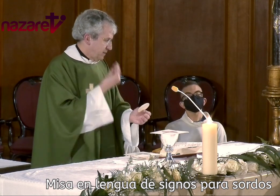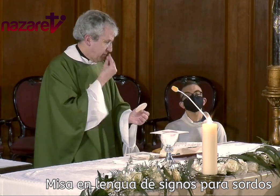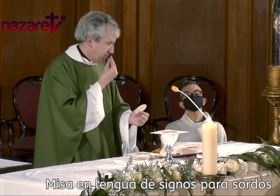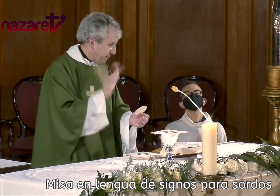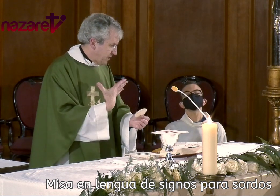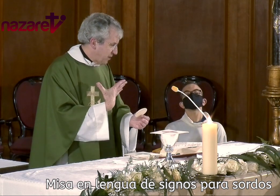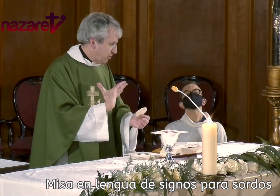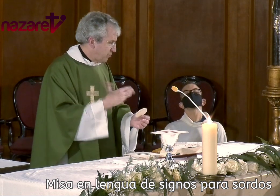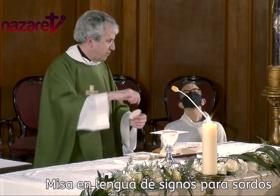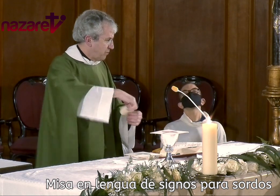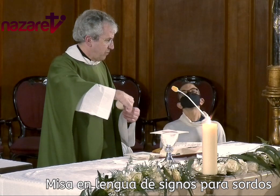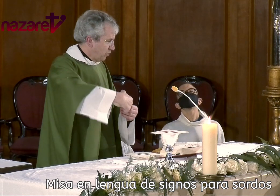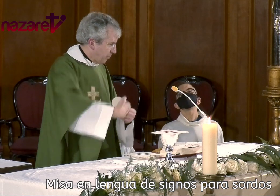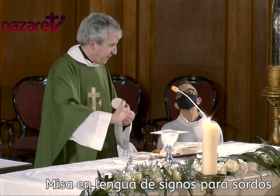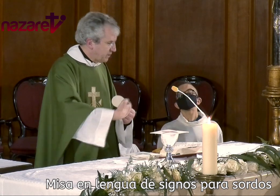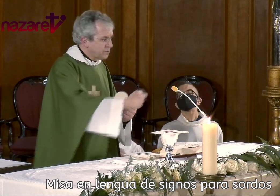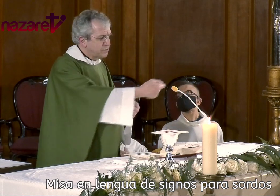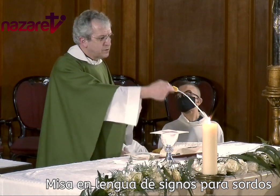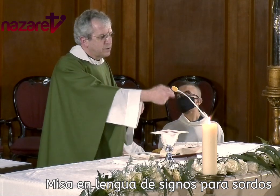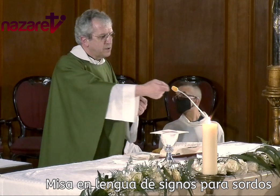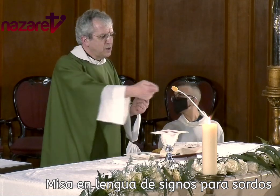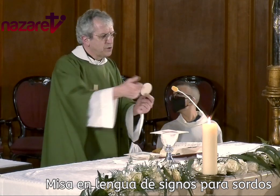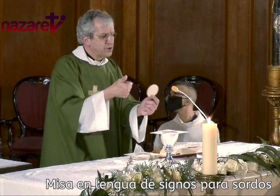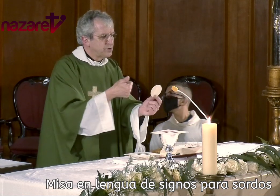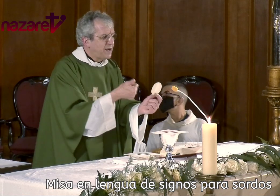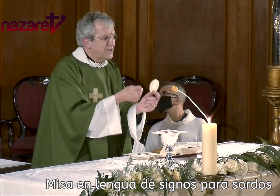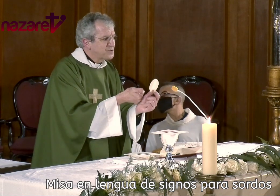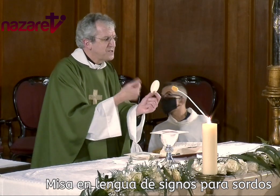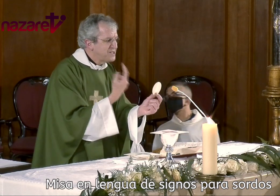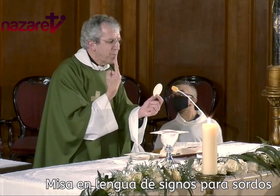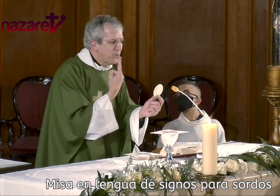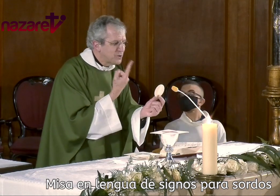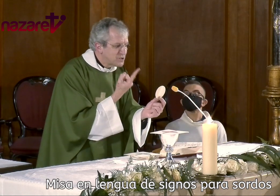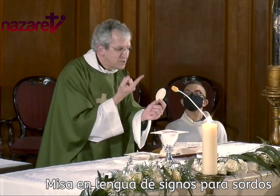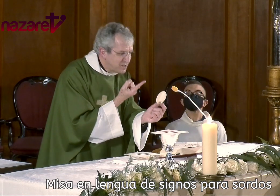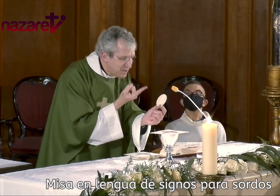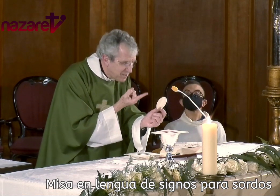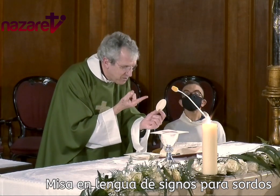te bendijo lo partió y lo dio a sus discípulos diciendo